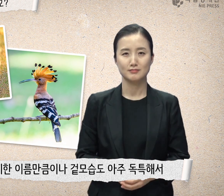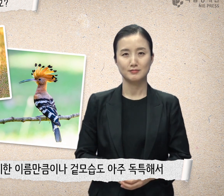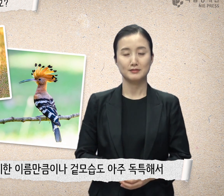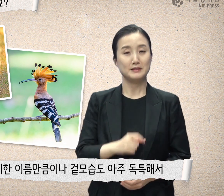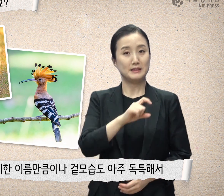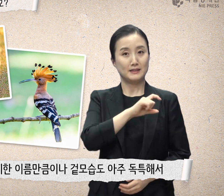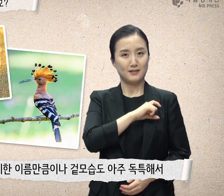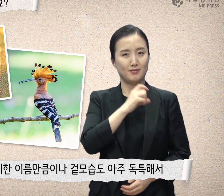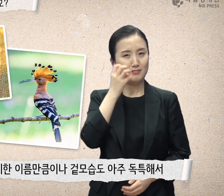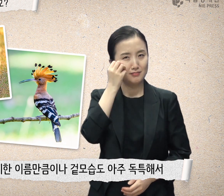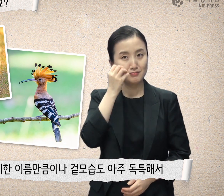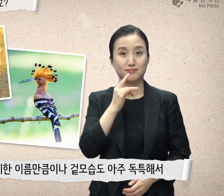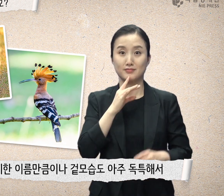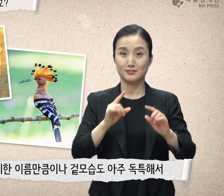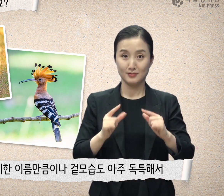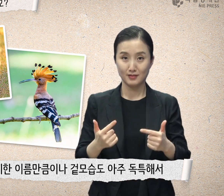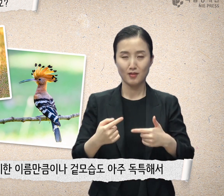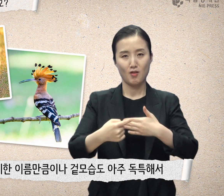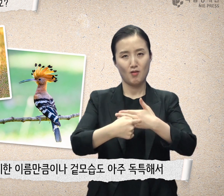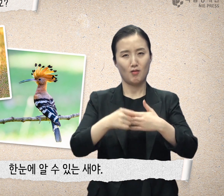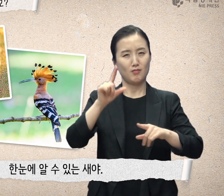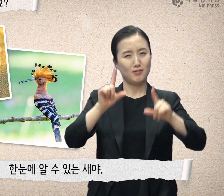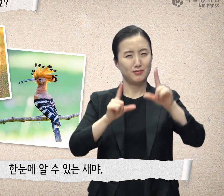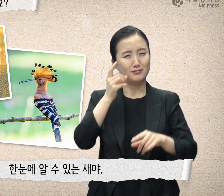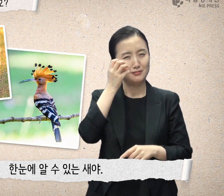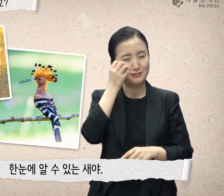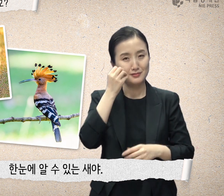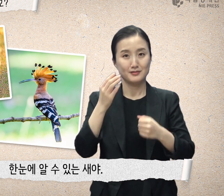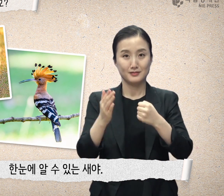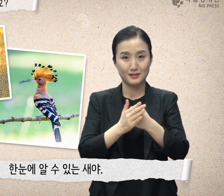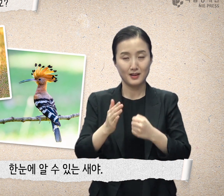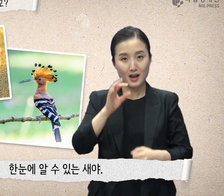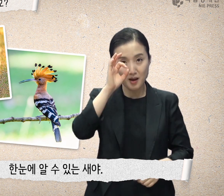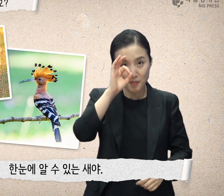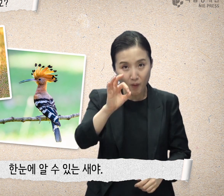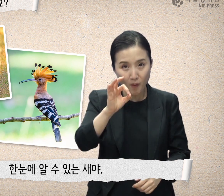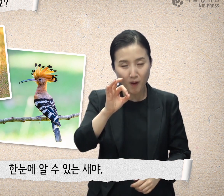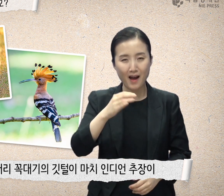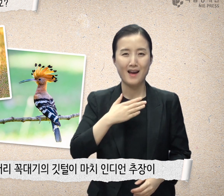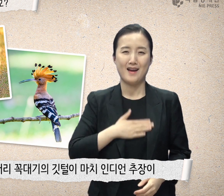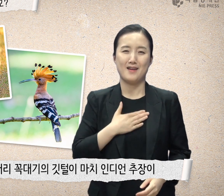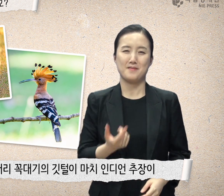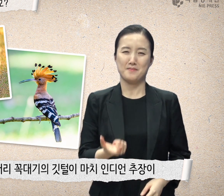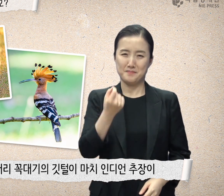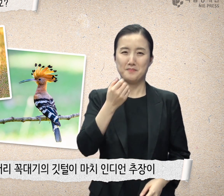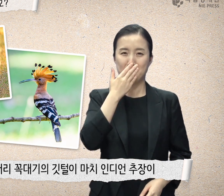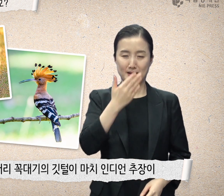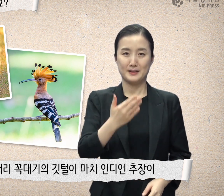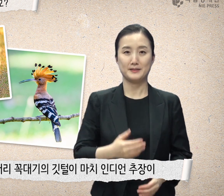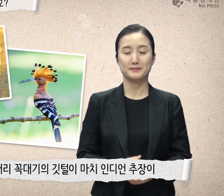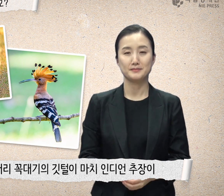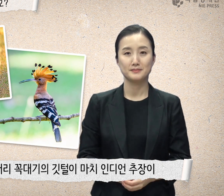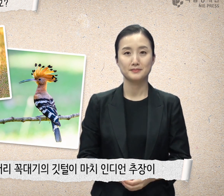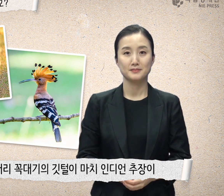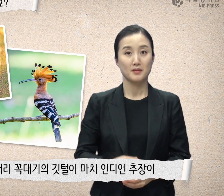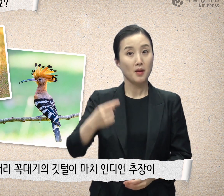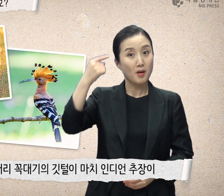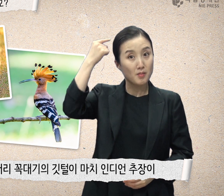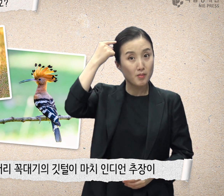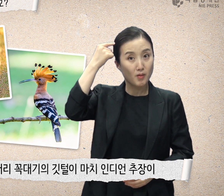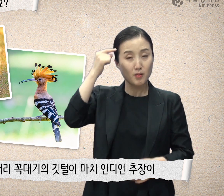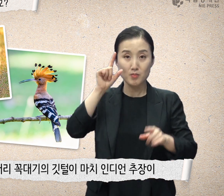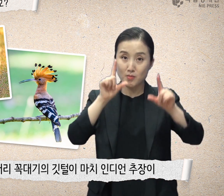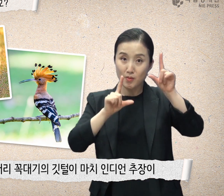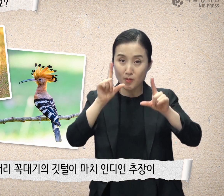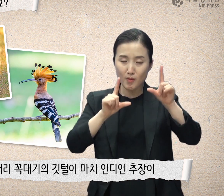검 모습도 아주 독특해서 한눈에 알수있는 세아 무엇보다 머리 꼭대기에 깃털이